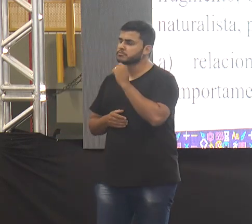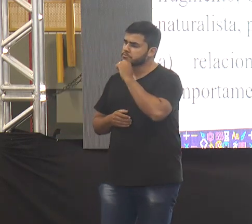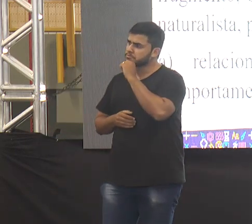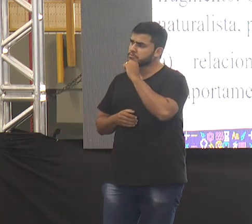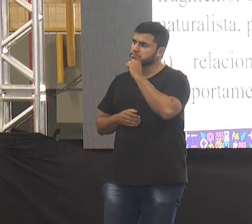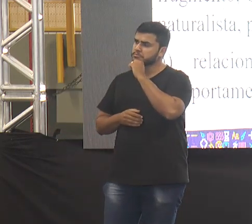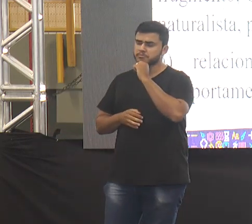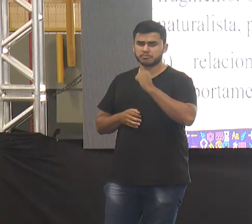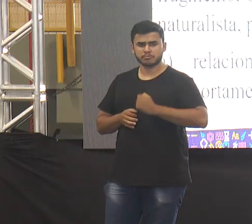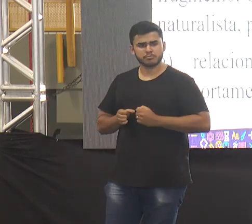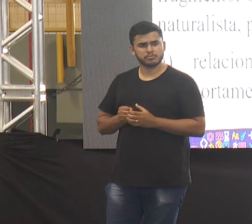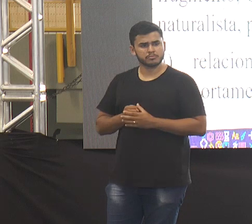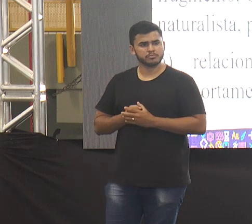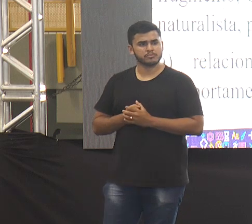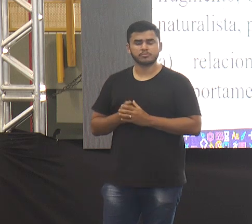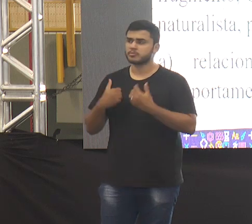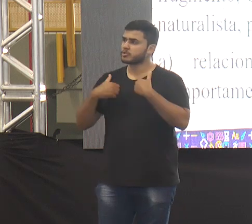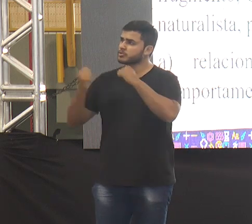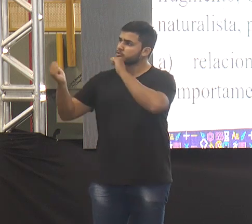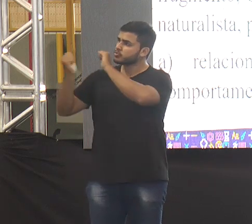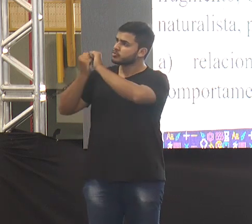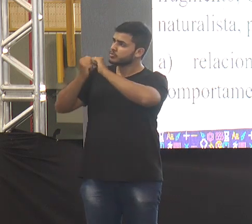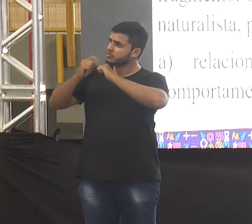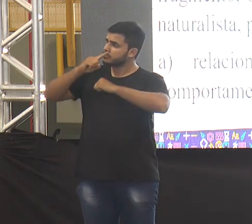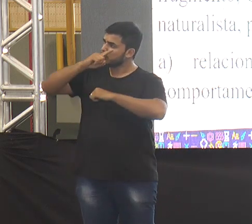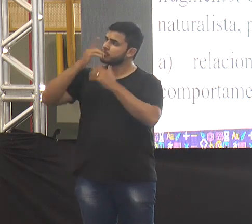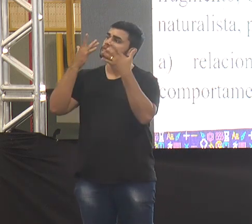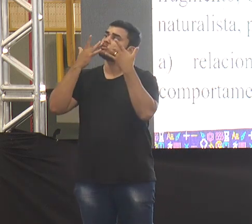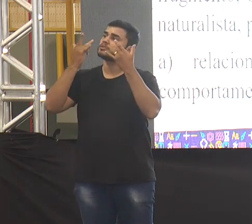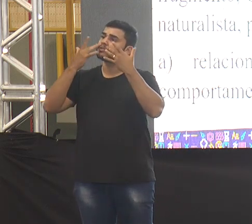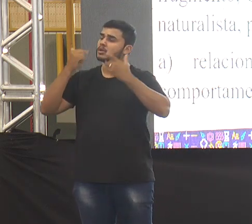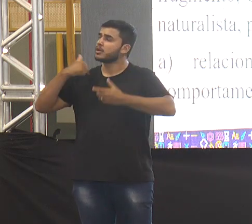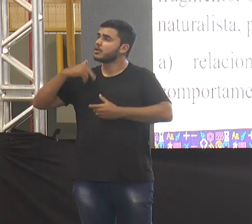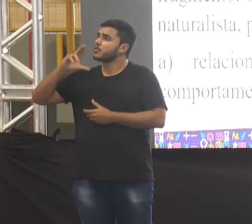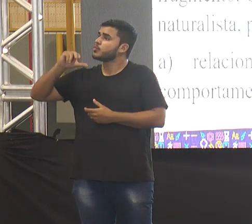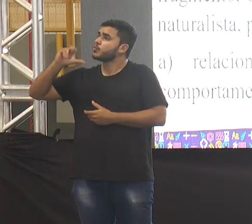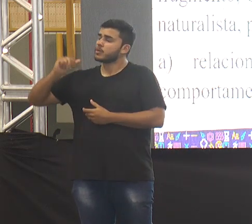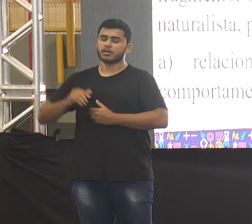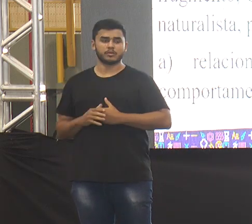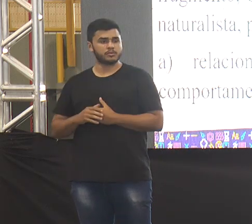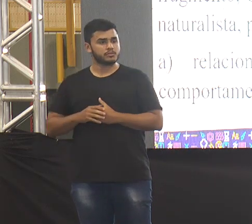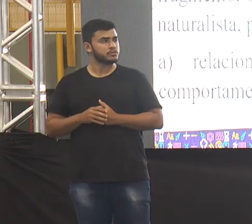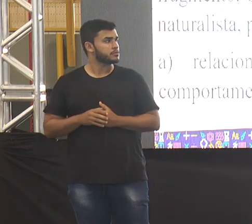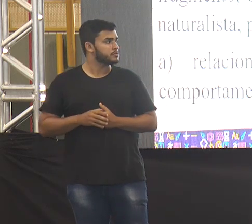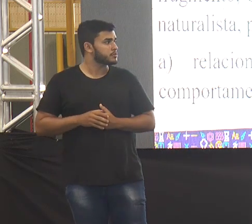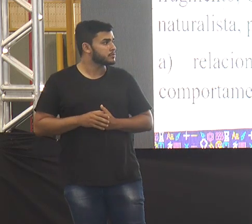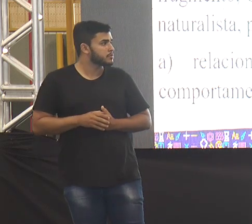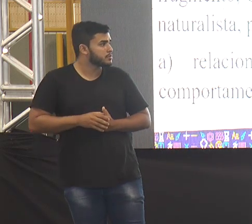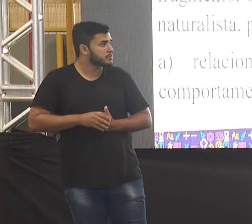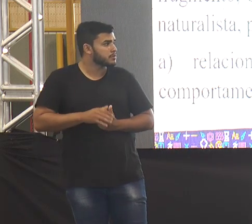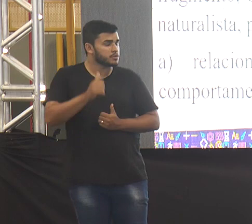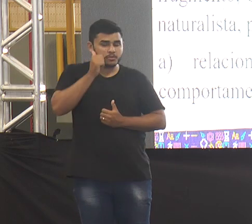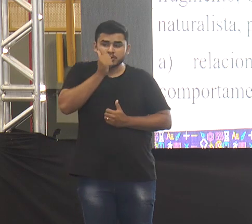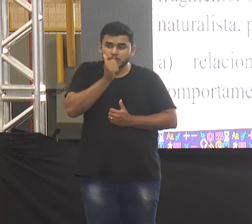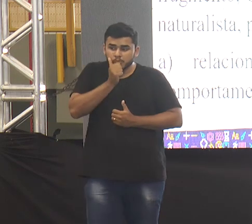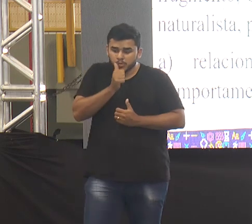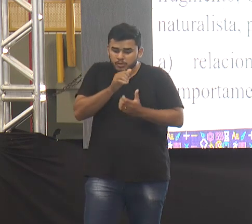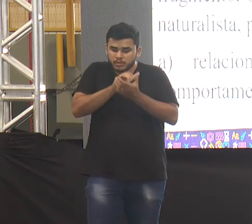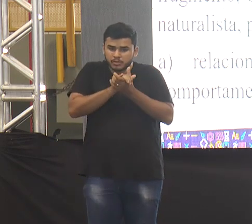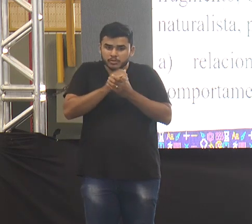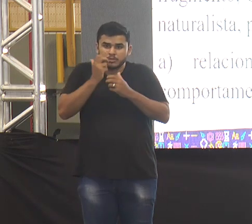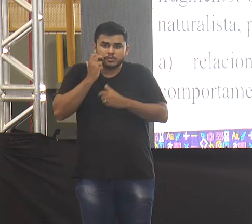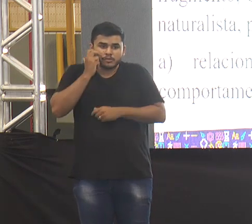fulano, me leve ao teatro com você. Eu nunca fui ao teatro. Aí a mulher fica